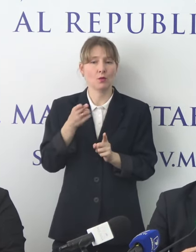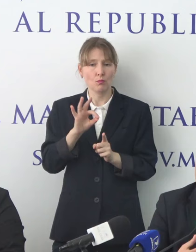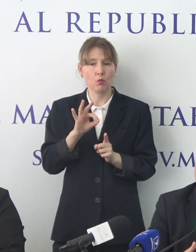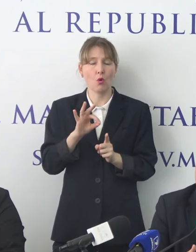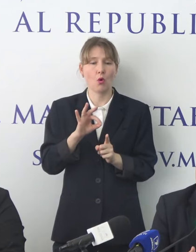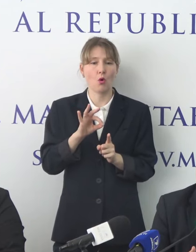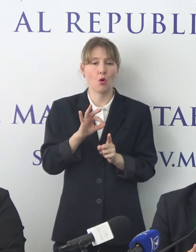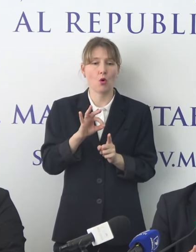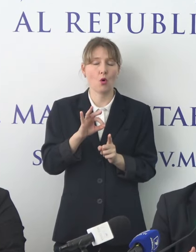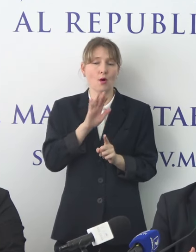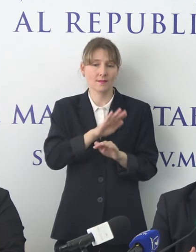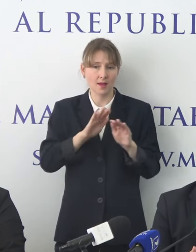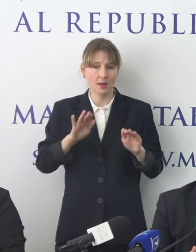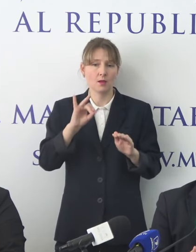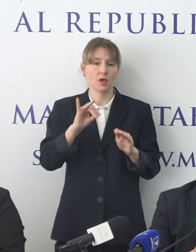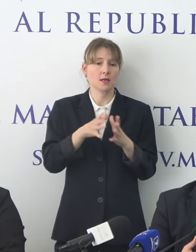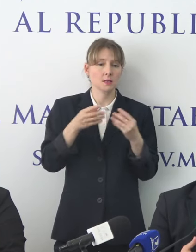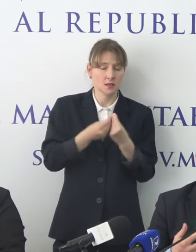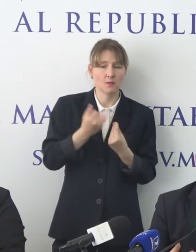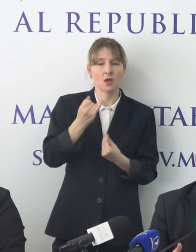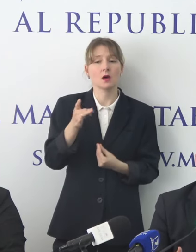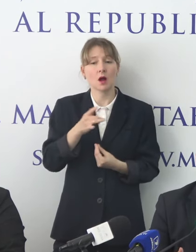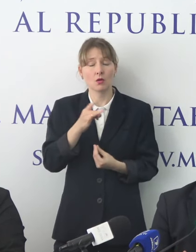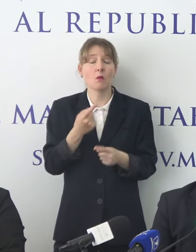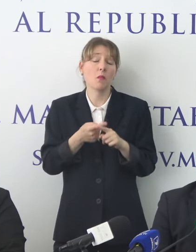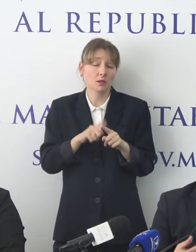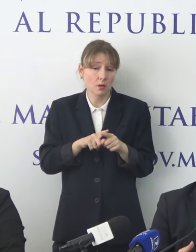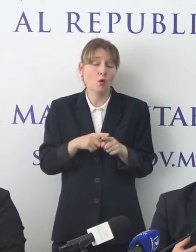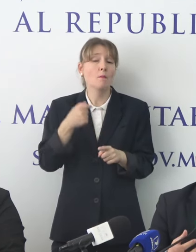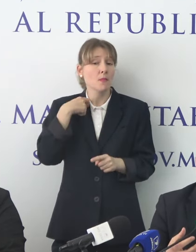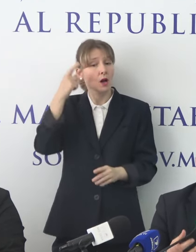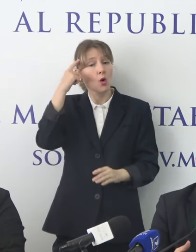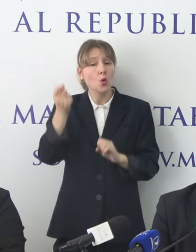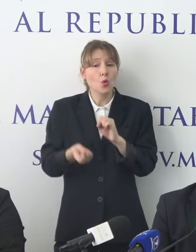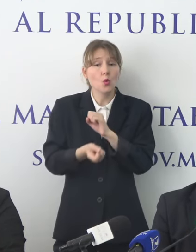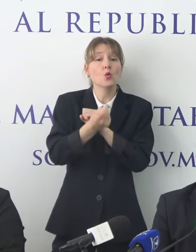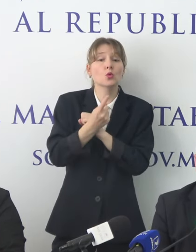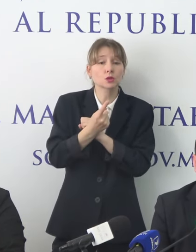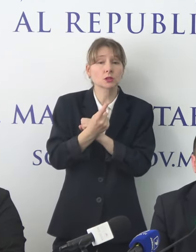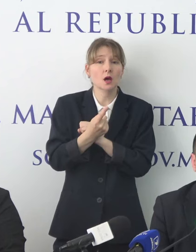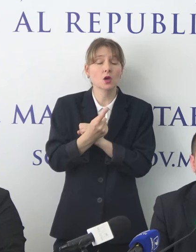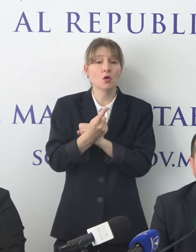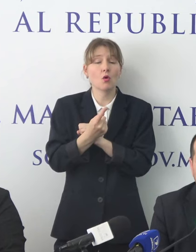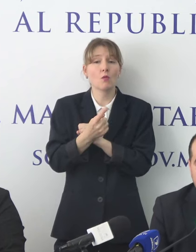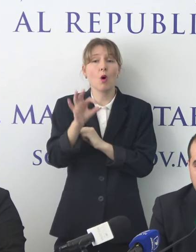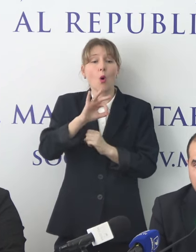multe ori ca și guvern, din păcate, noi aflăm de situația reală a copilului